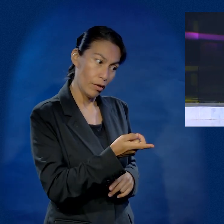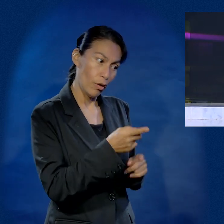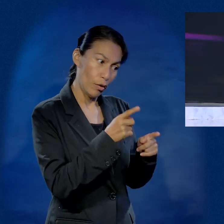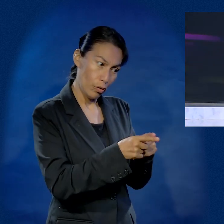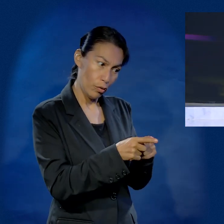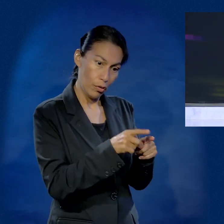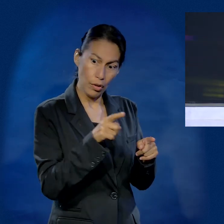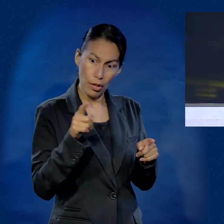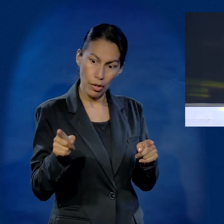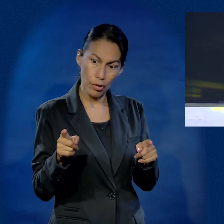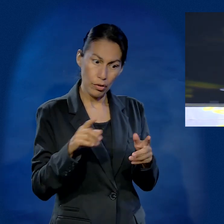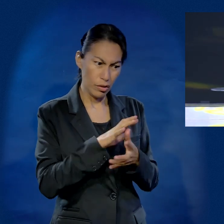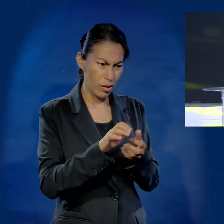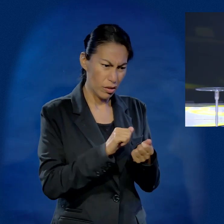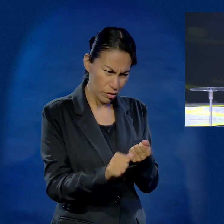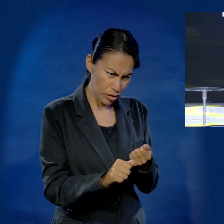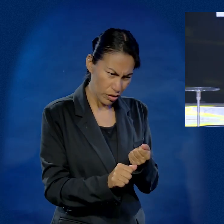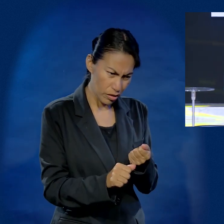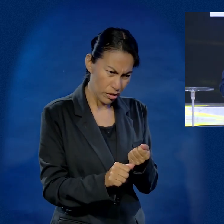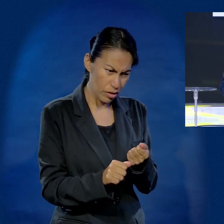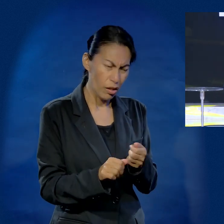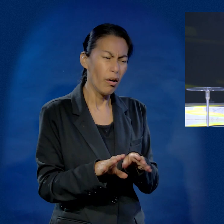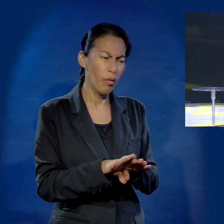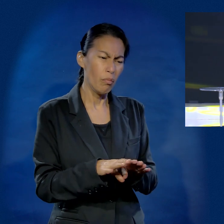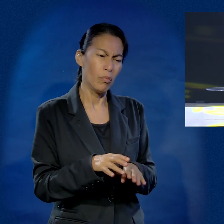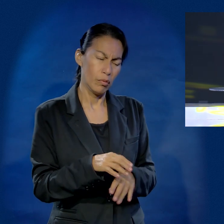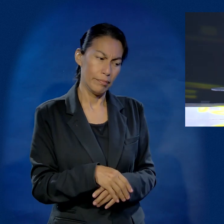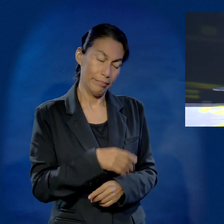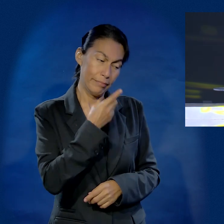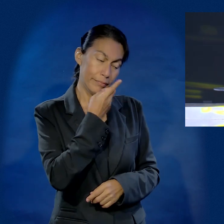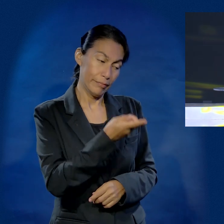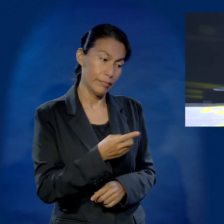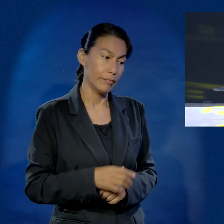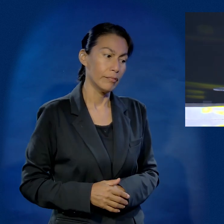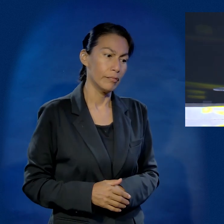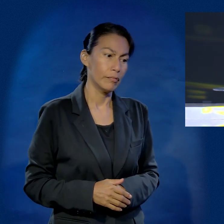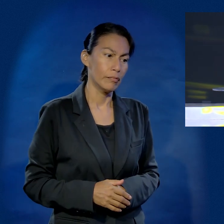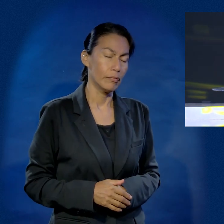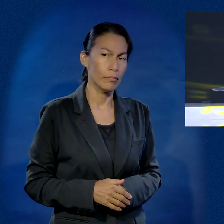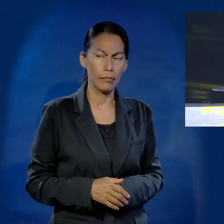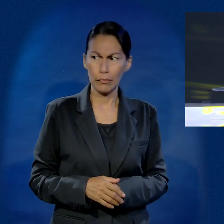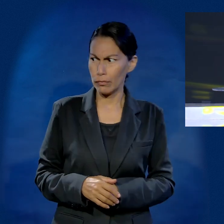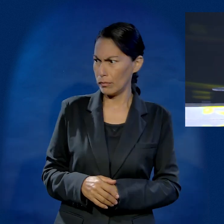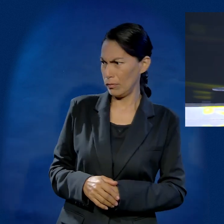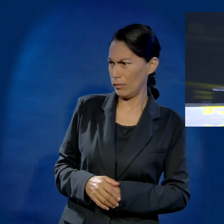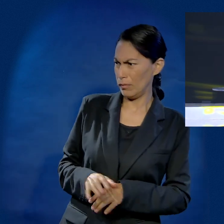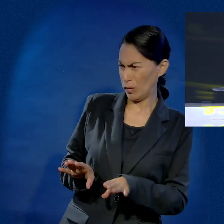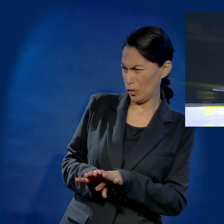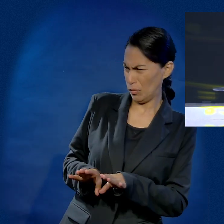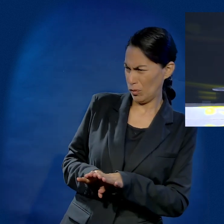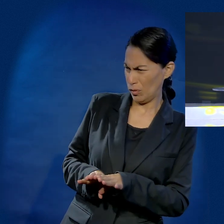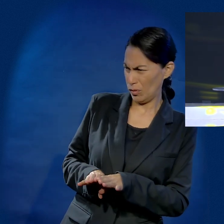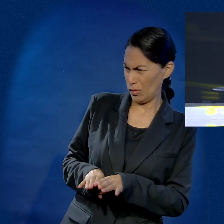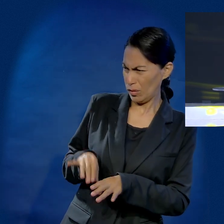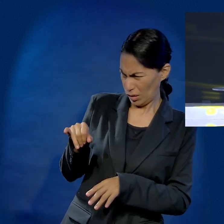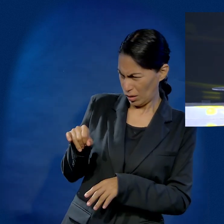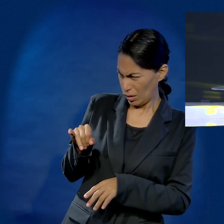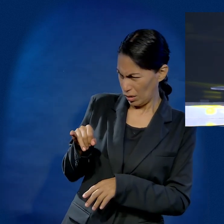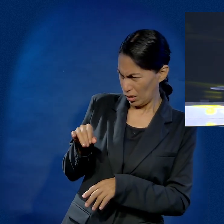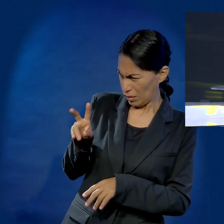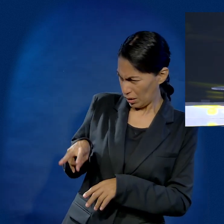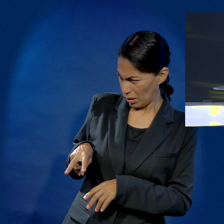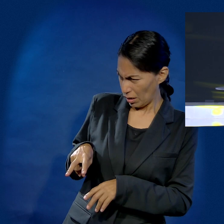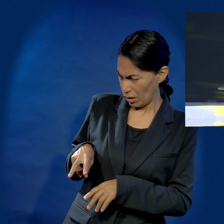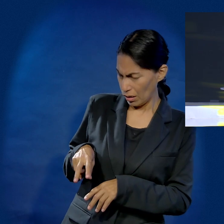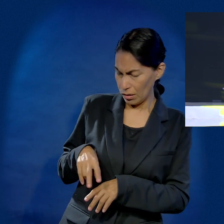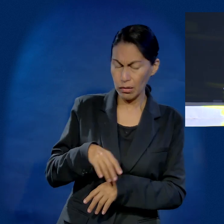cómo puedes destruir a ese pueblo. ¿Eh? ¿Sí? ¿A poco se puede? ¿Sí?